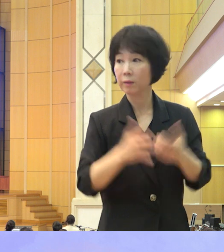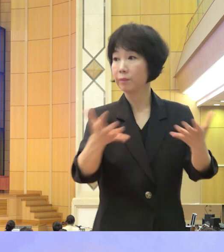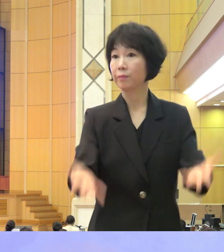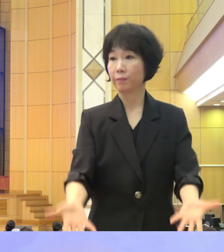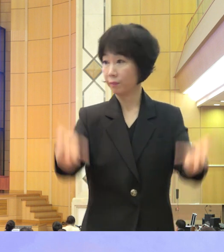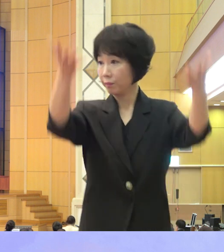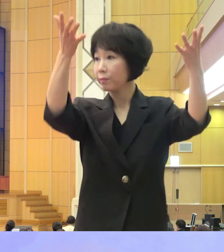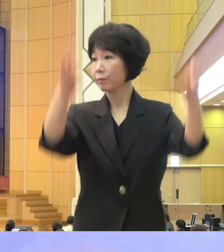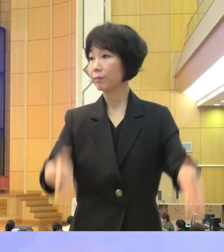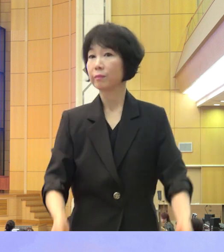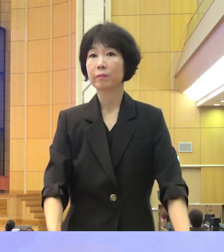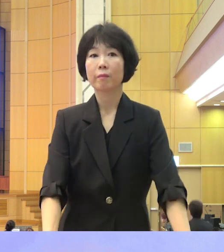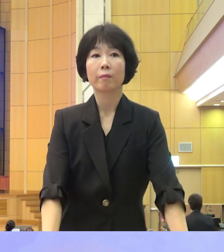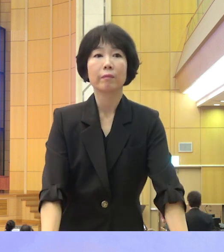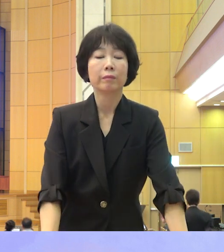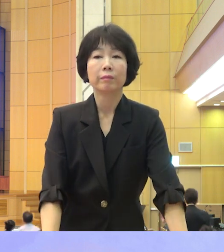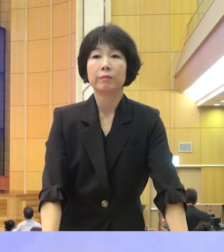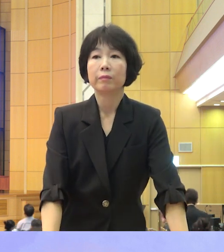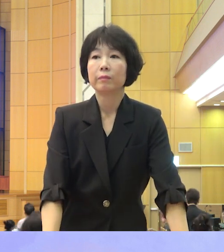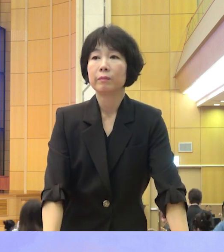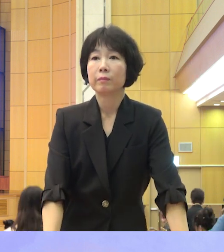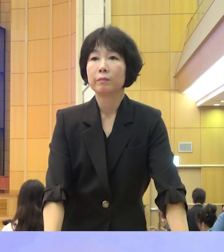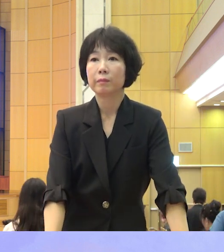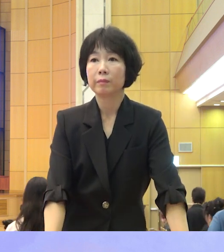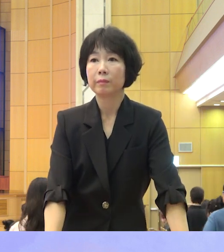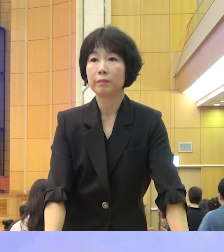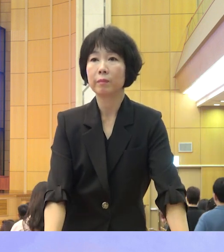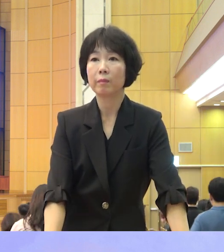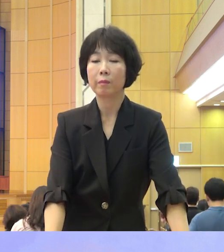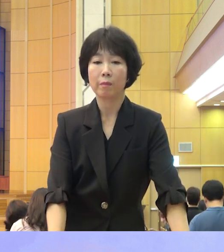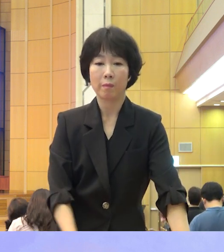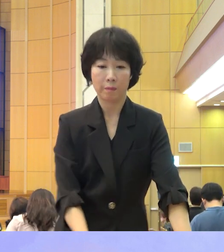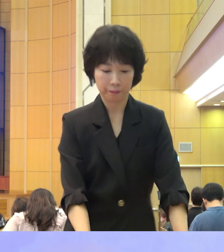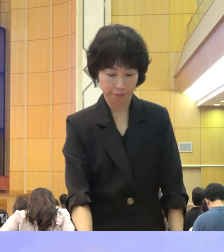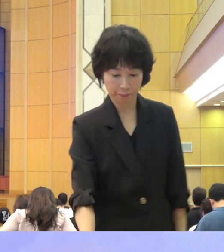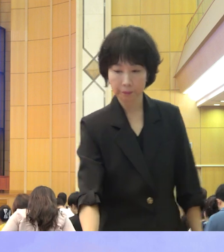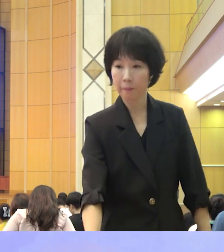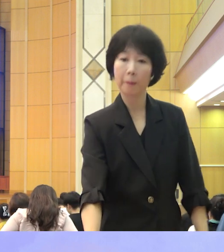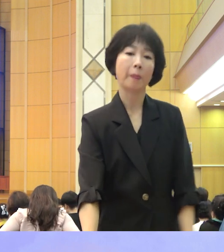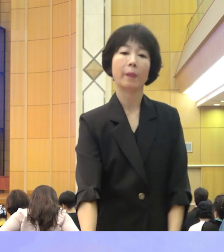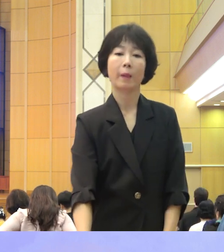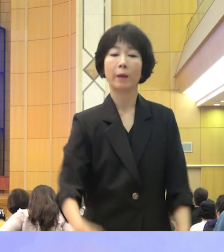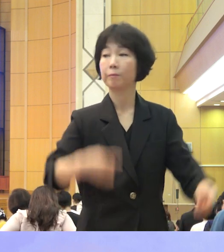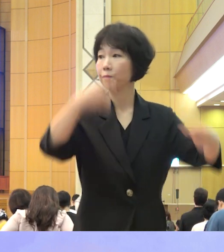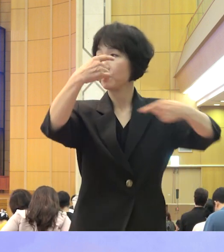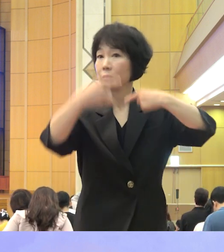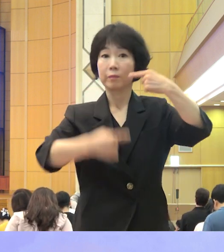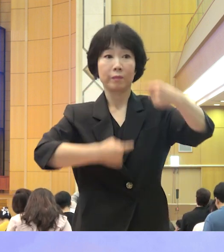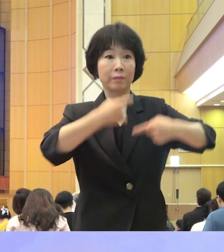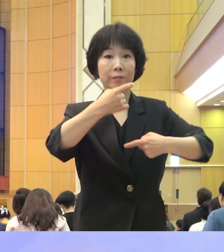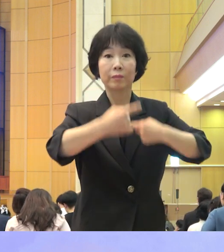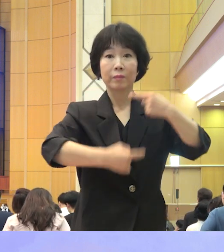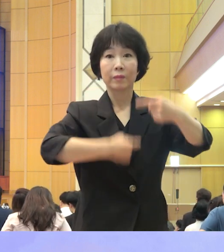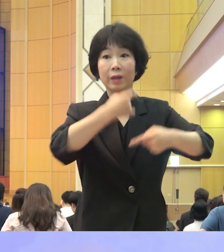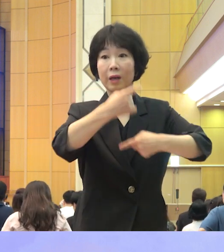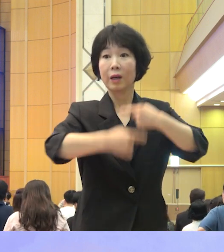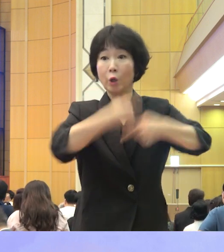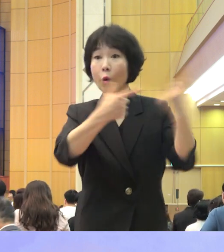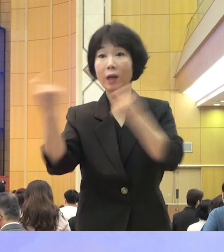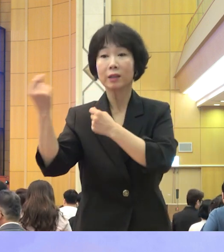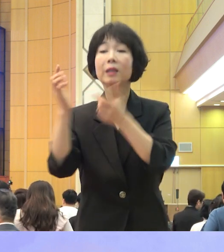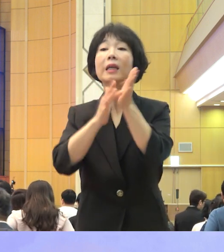다 그 자리에서 일어나시기를 바라고요. 옆에 분들에게 인사하겠습니다. 예수님은 나의